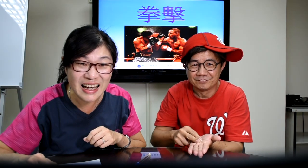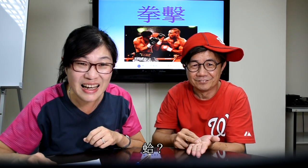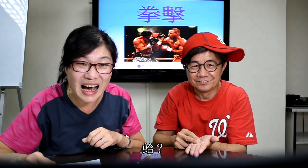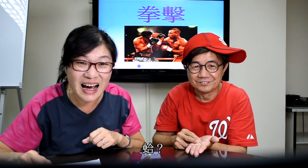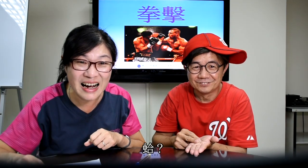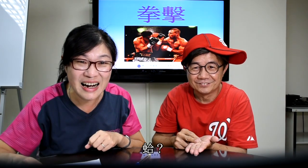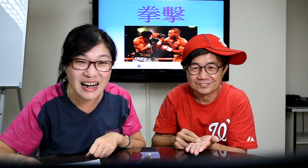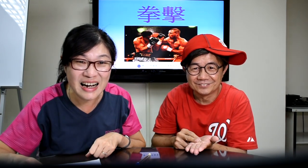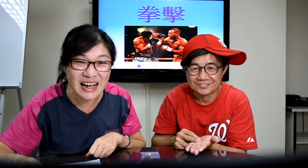啊？